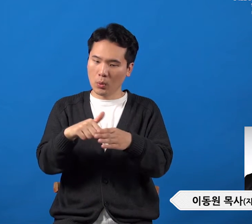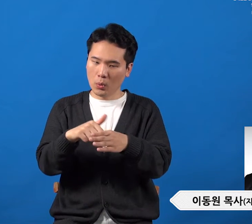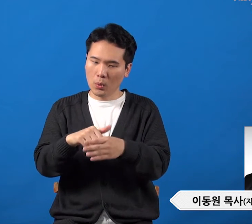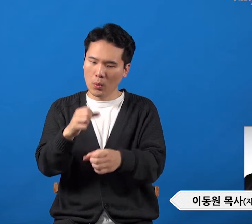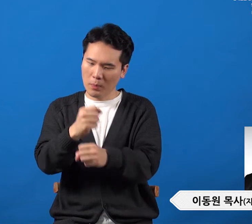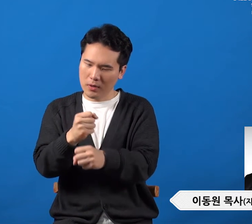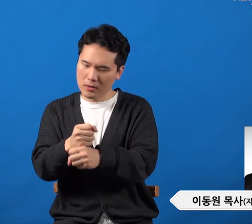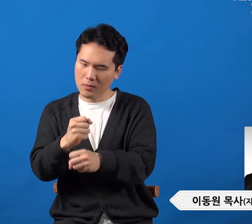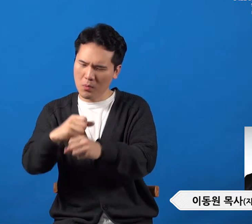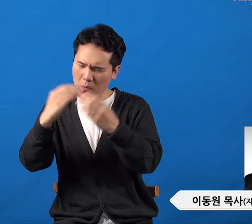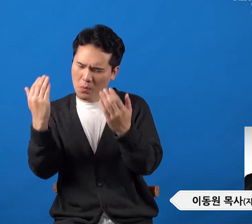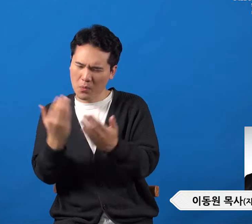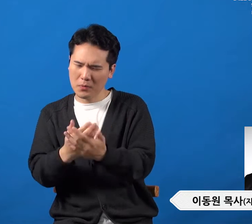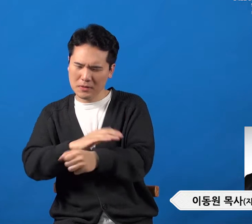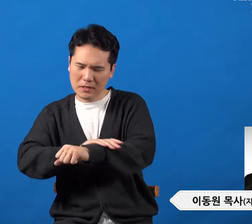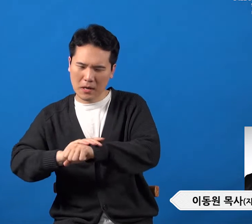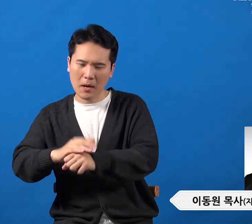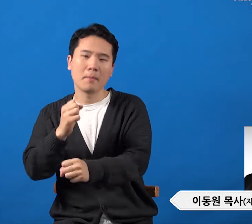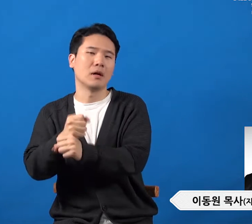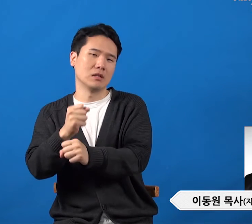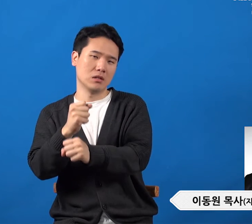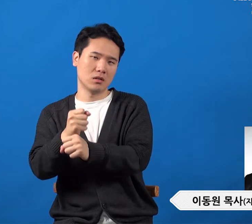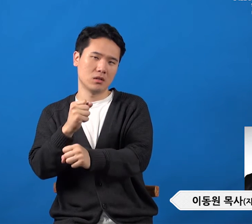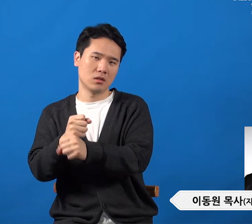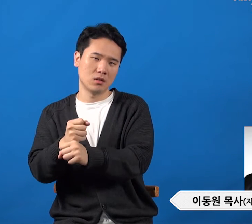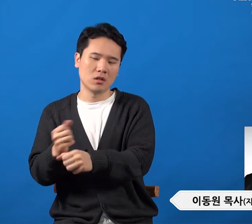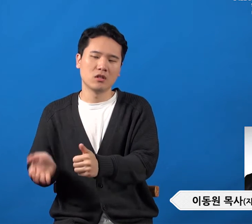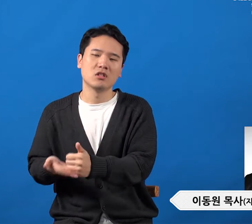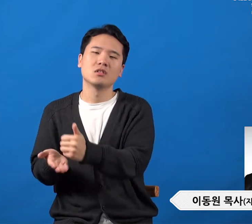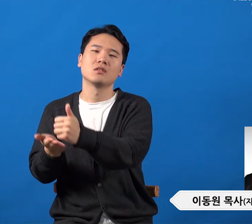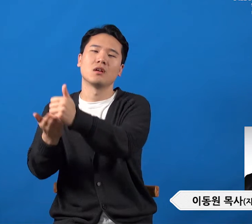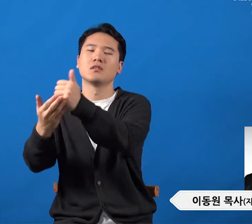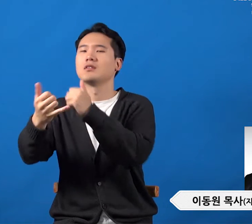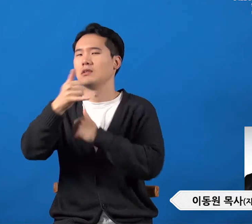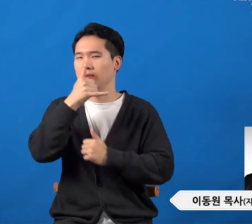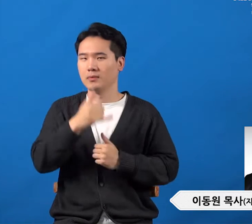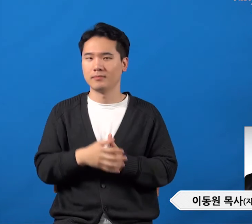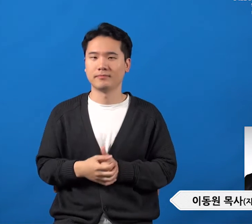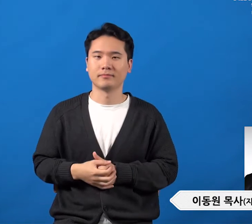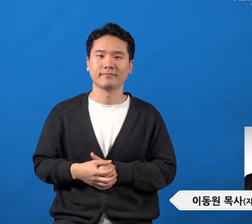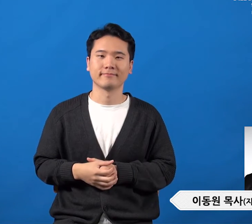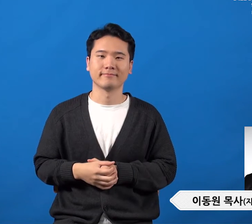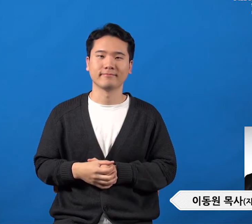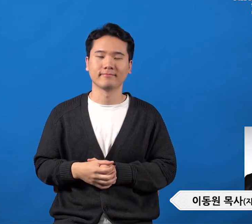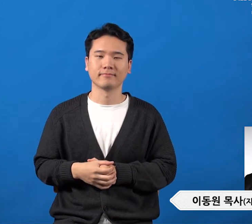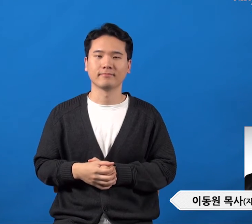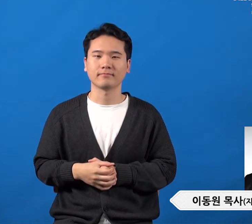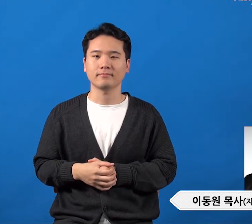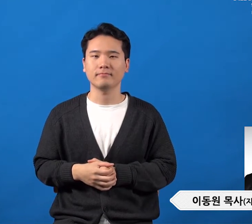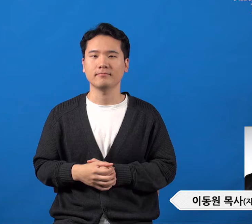작품의 완성도 그런 측면에서는 적지 않은 호평을 받은 작품이기도 했습니다.